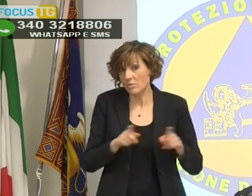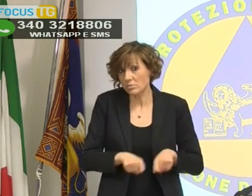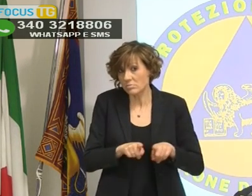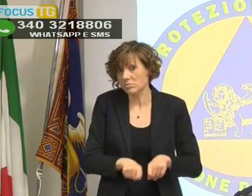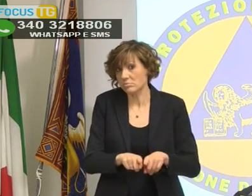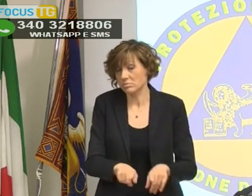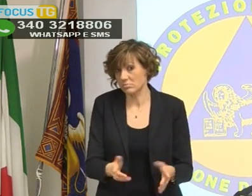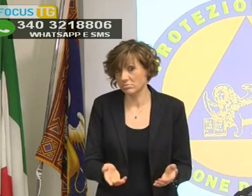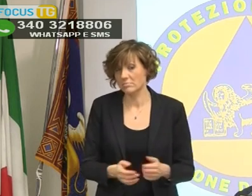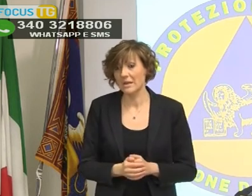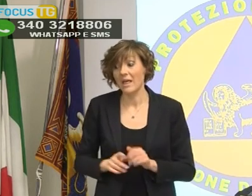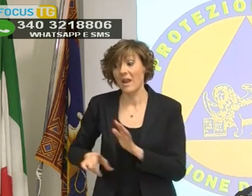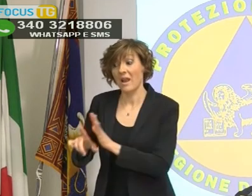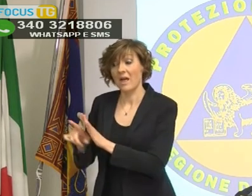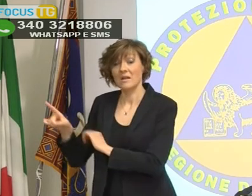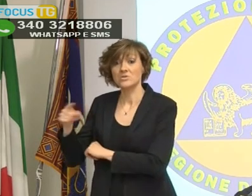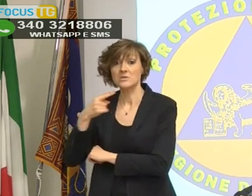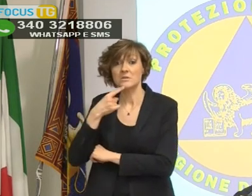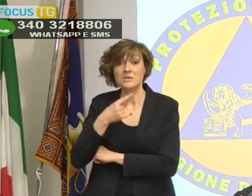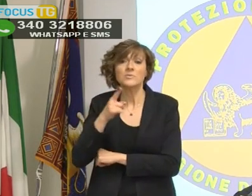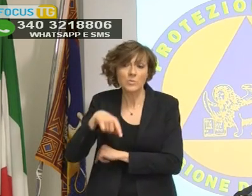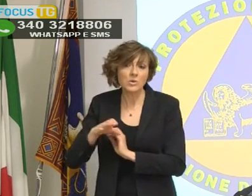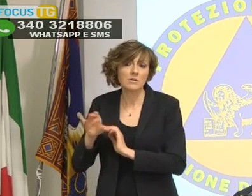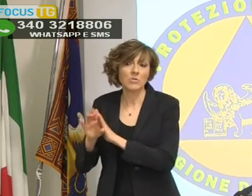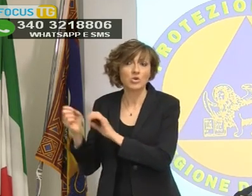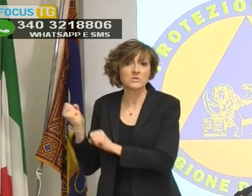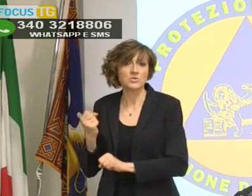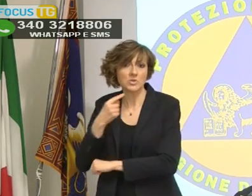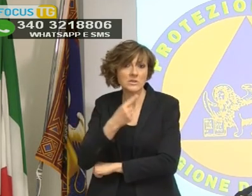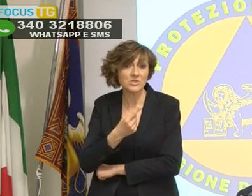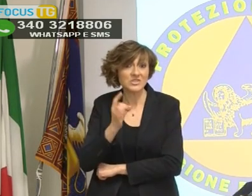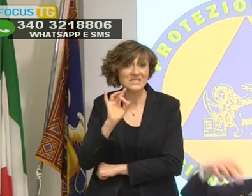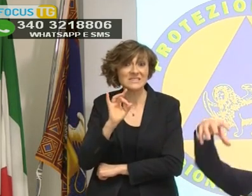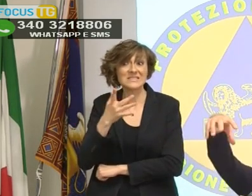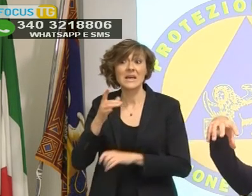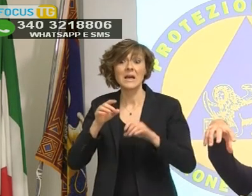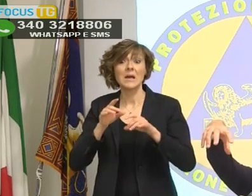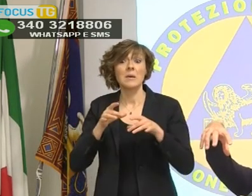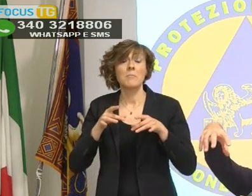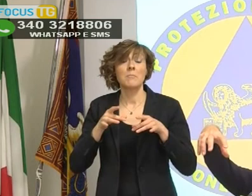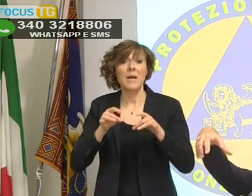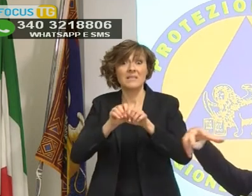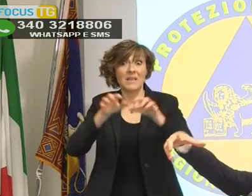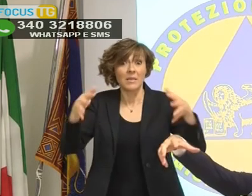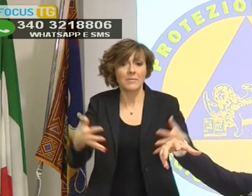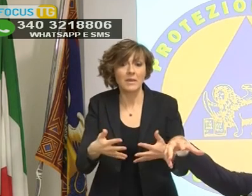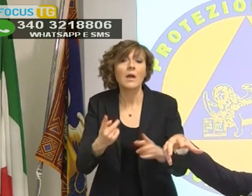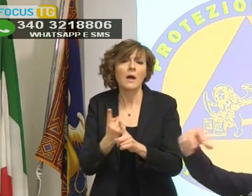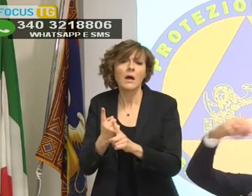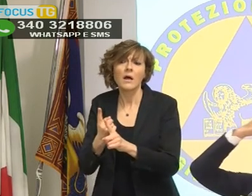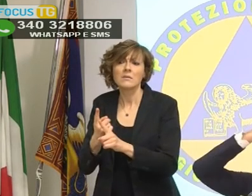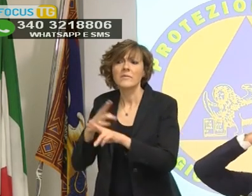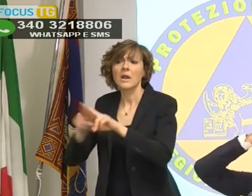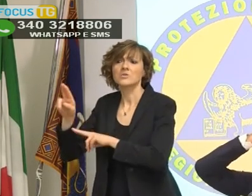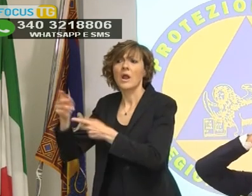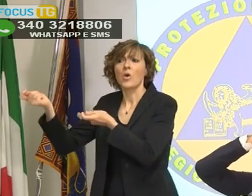Punto. La legge dice, ma lo dice anche la Costituzione, che davanti a una pandemia ci vuole un coordinamento nazionale, e ci sta, cioè non è